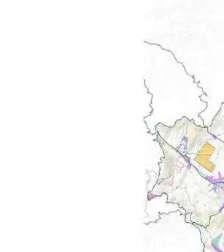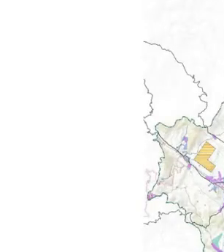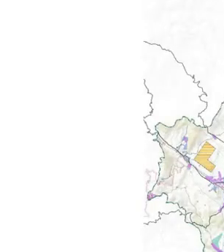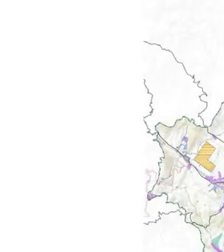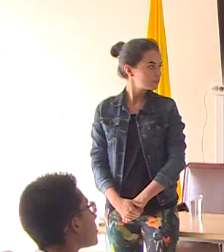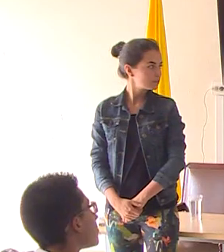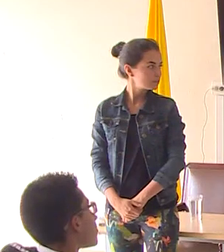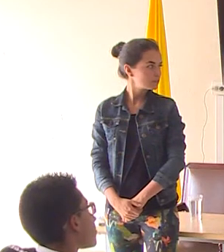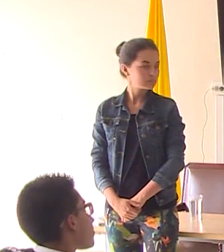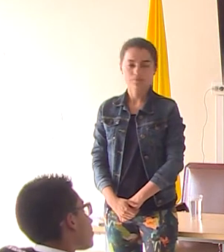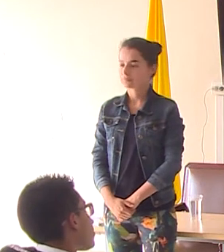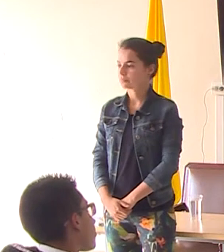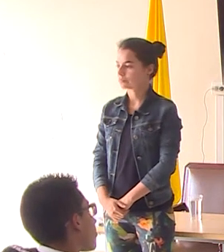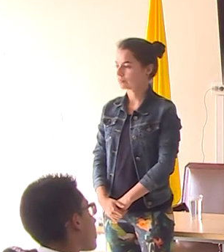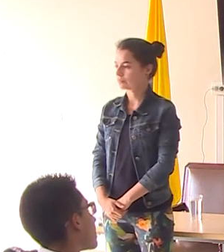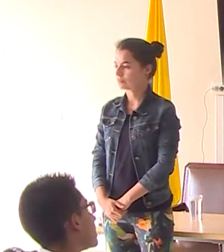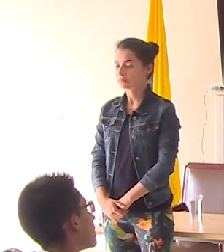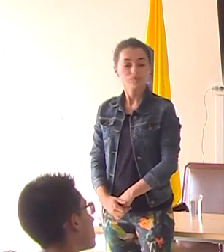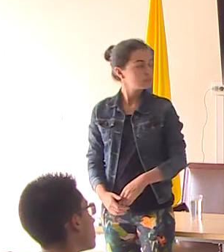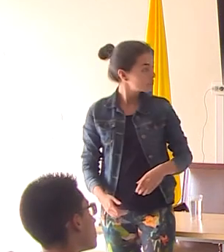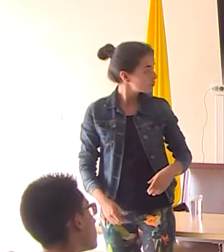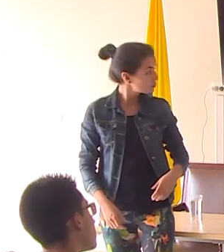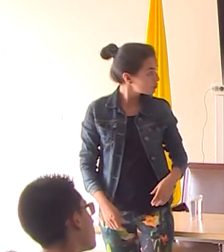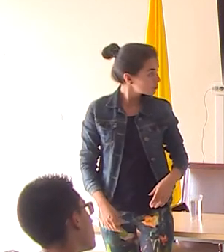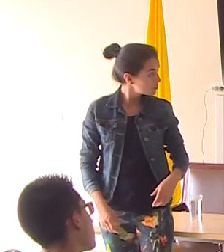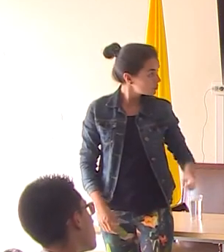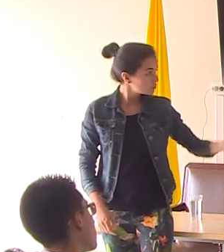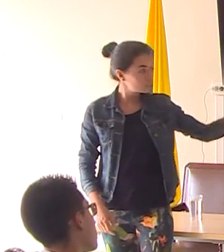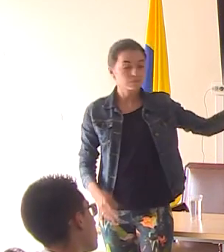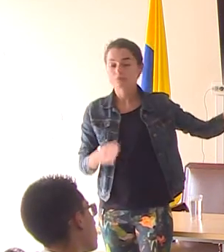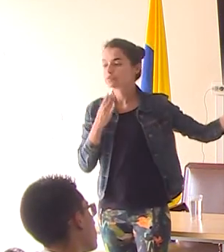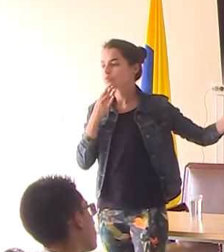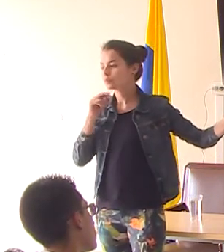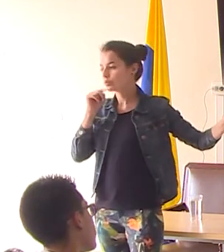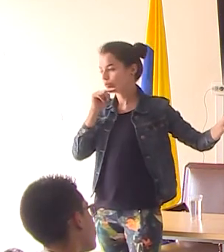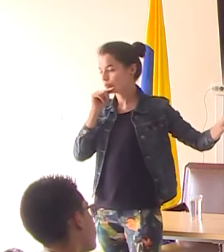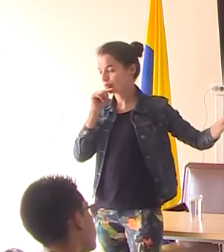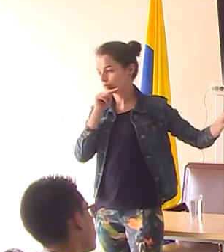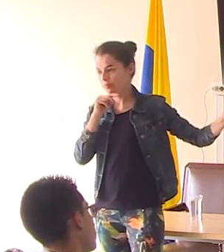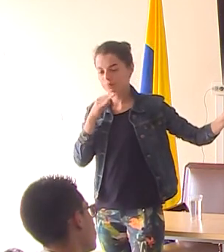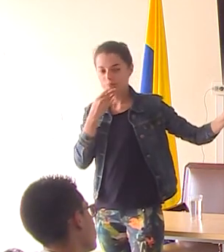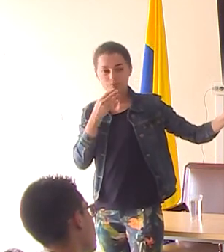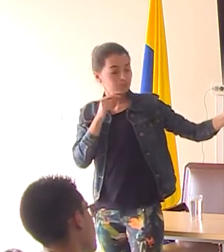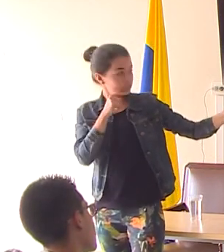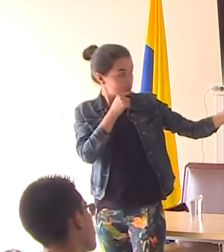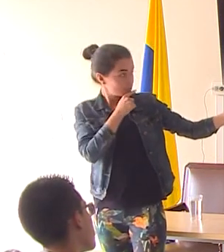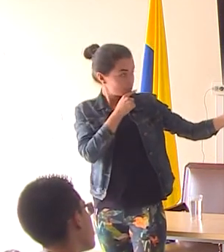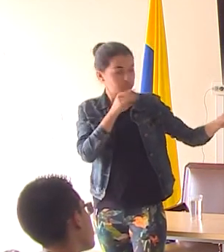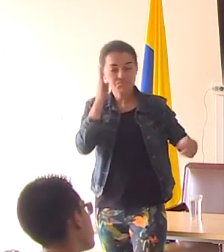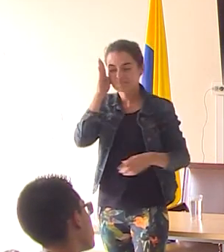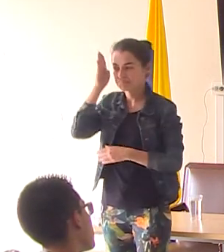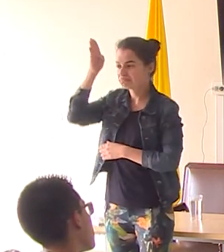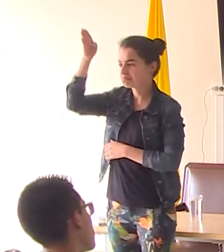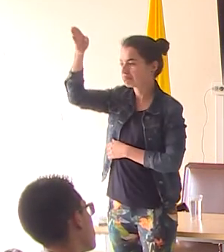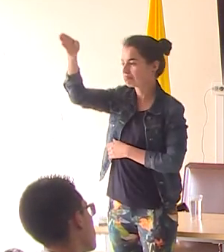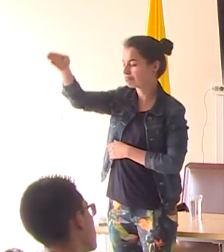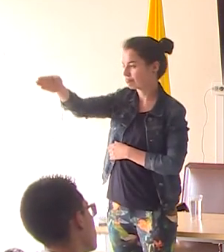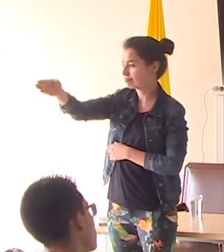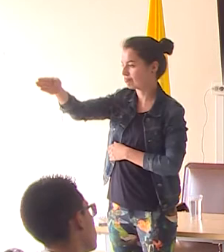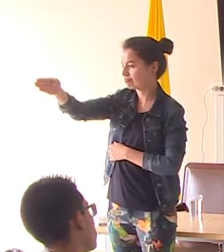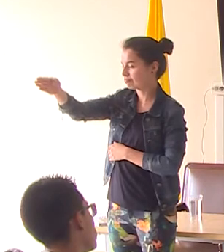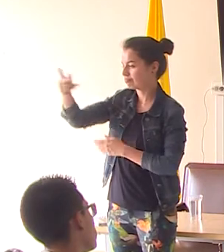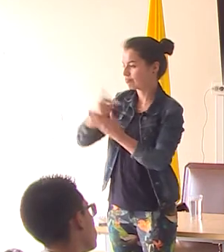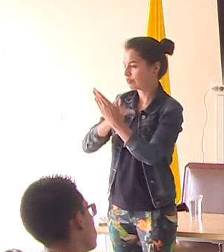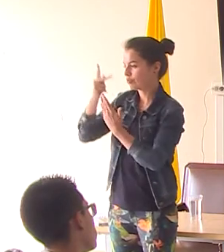los suelos de renovación urbana básicamente áreas industriales que están proyectados a largo plazo que sean sólo de